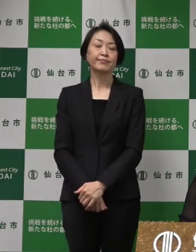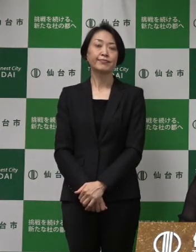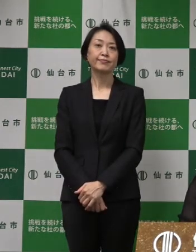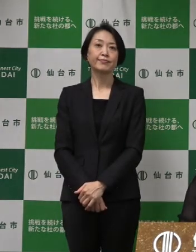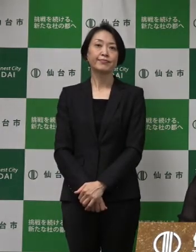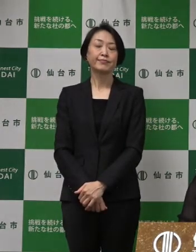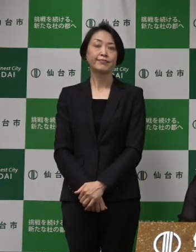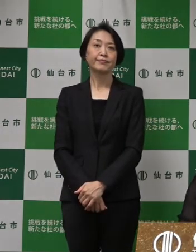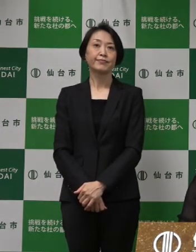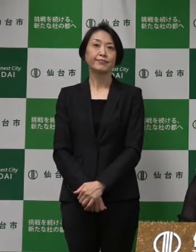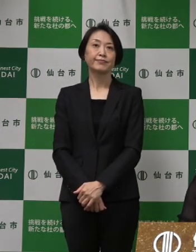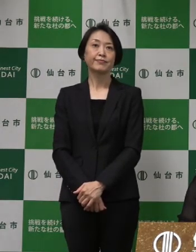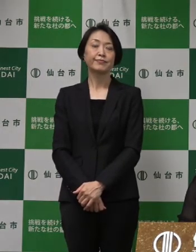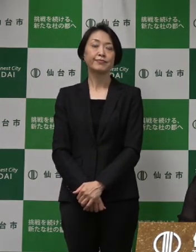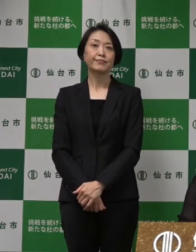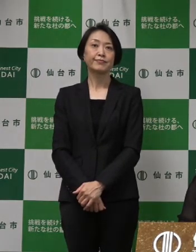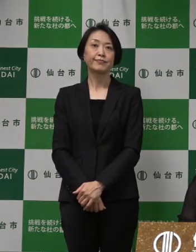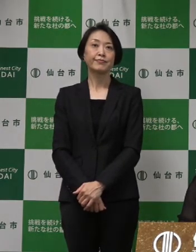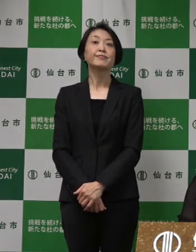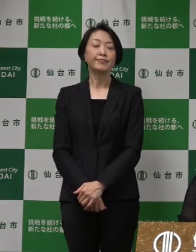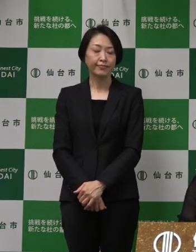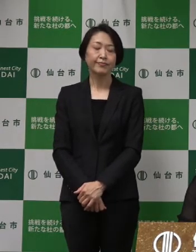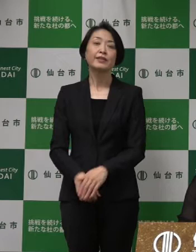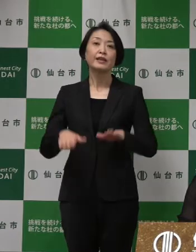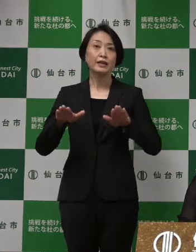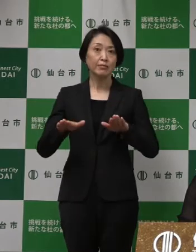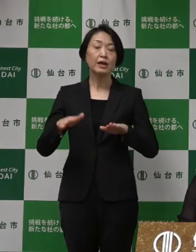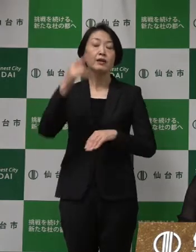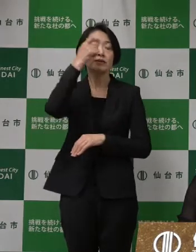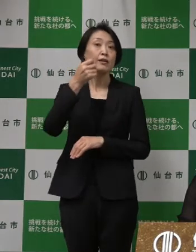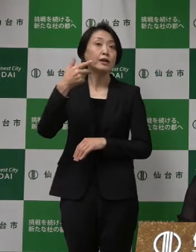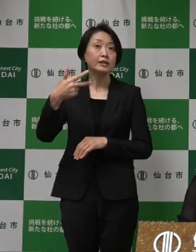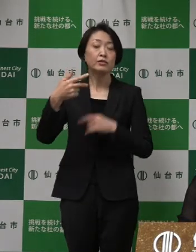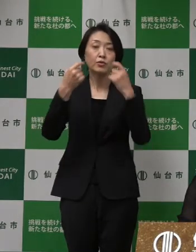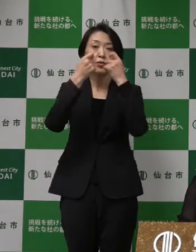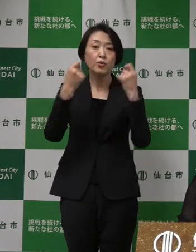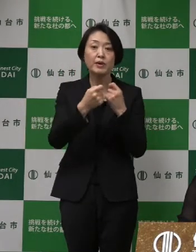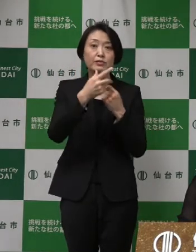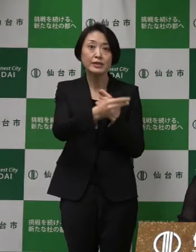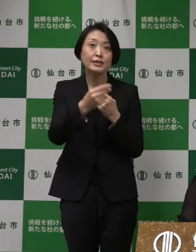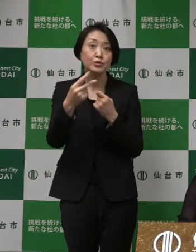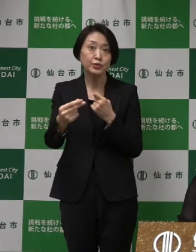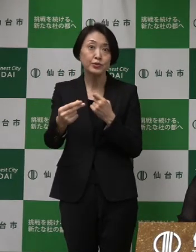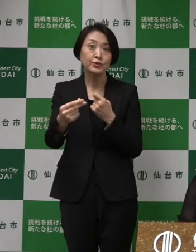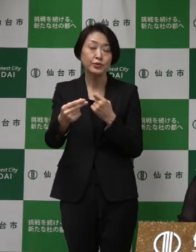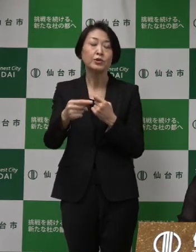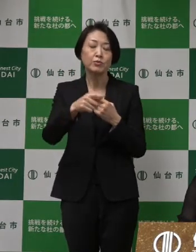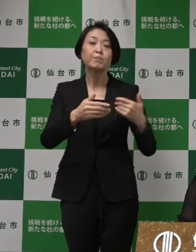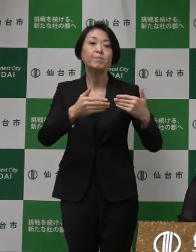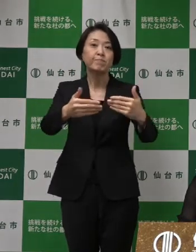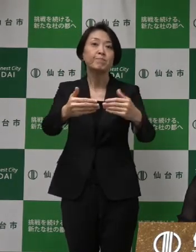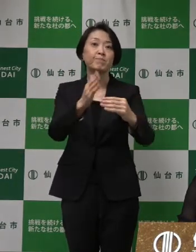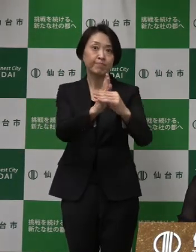どこからしたらいい。今個別接種、仙台市の個別接種をいろいろやっていただいているんですけ